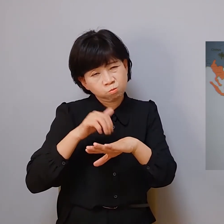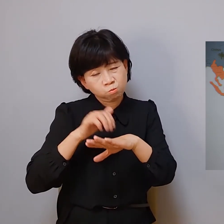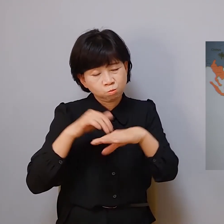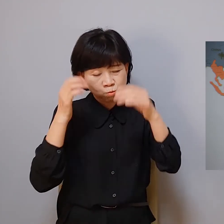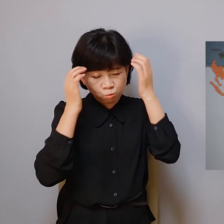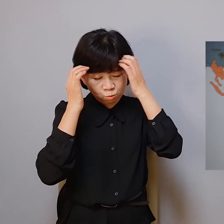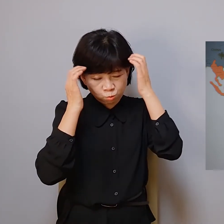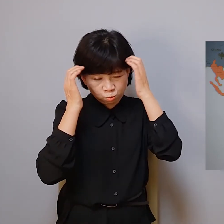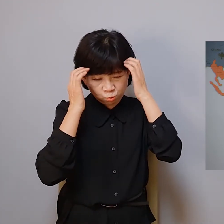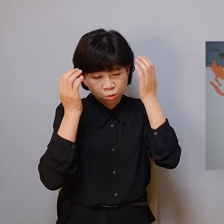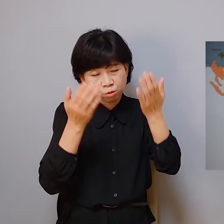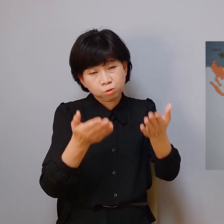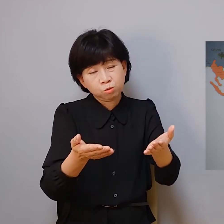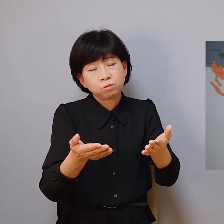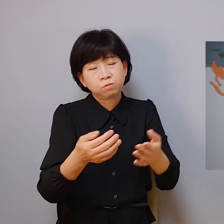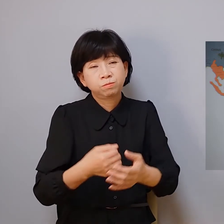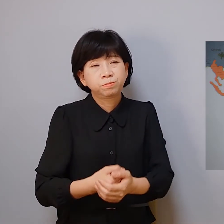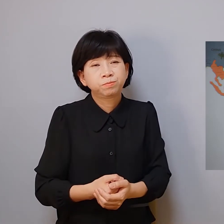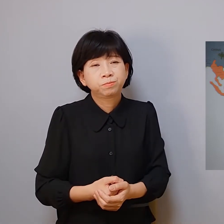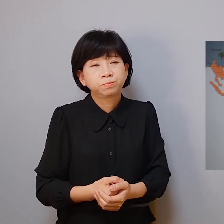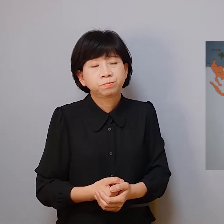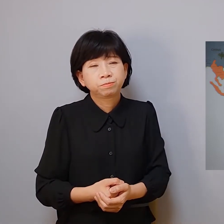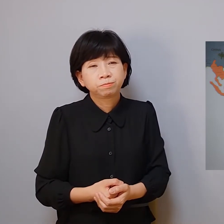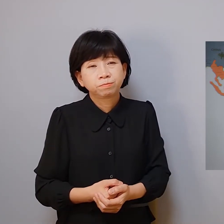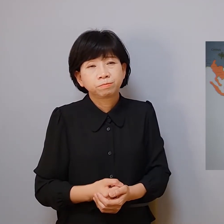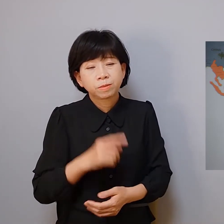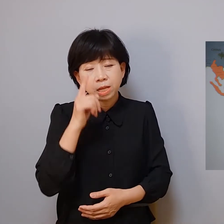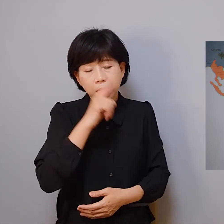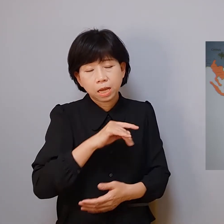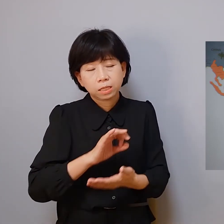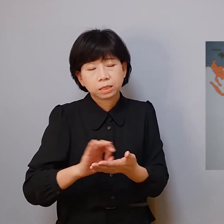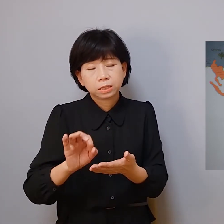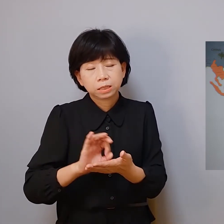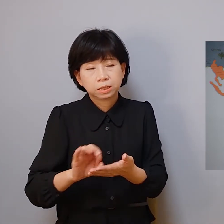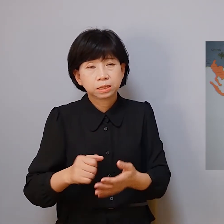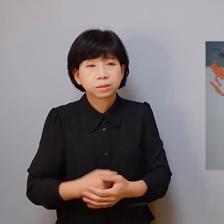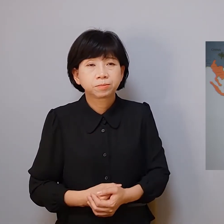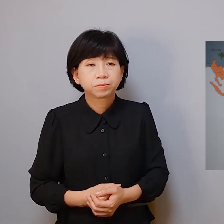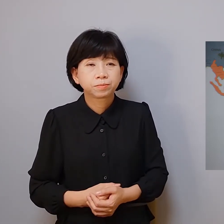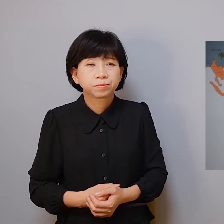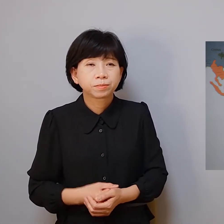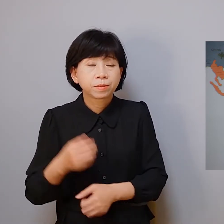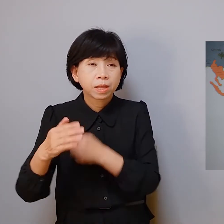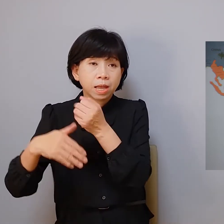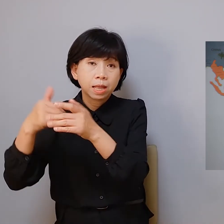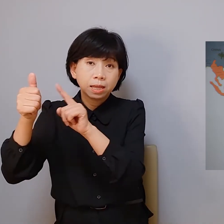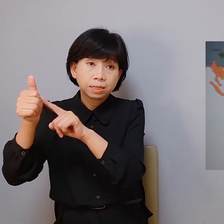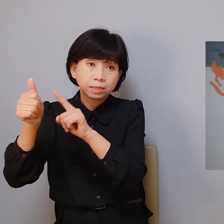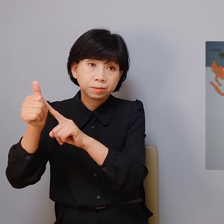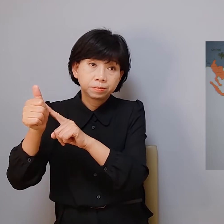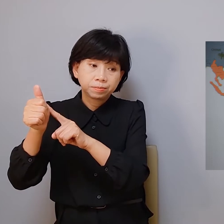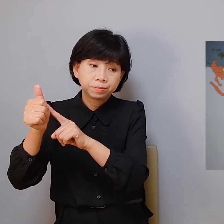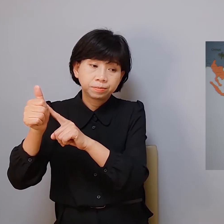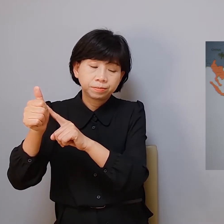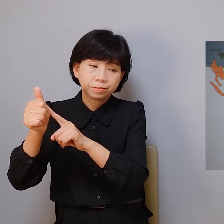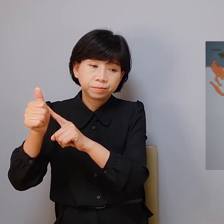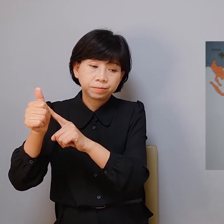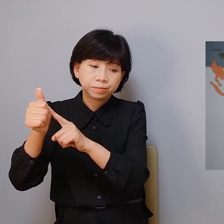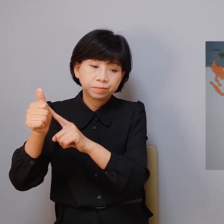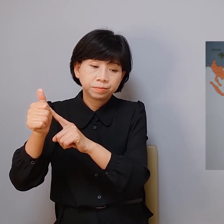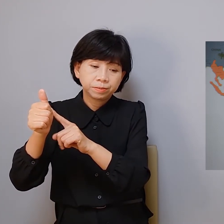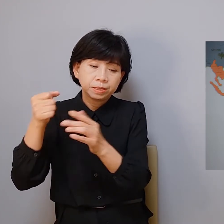거죠. 악을 사용하시는 거예요. 물론 하나님은요, 때가 되면 악을 반드시